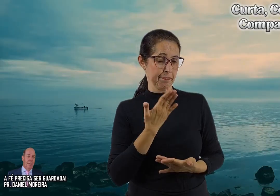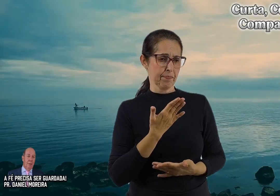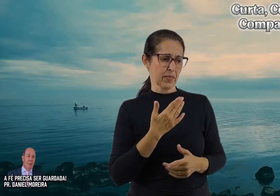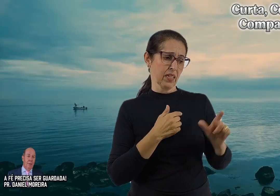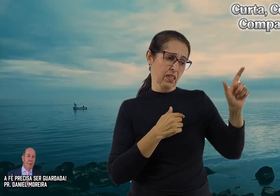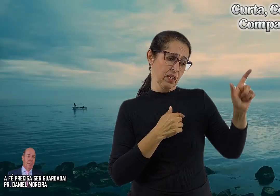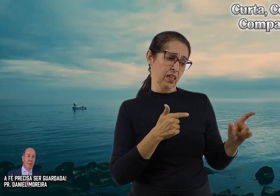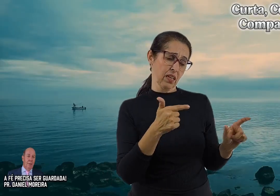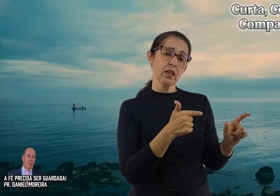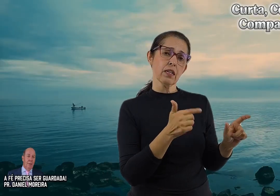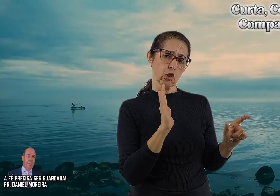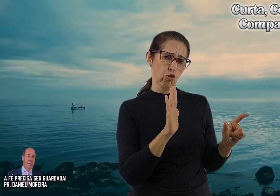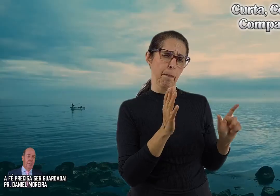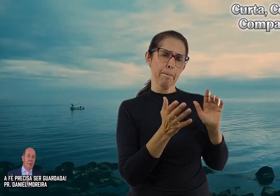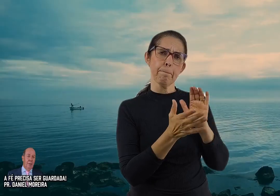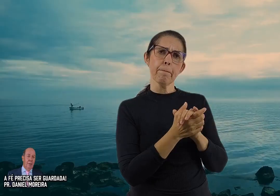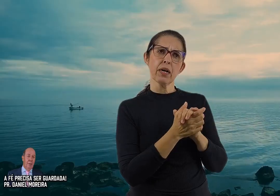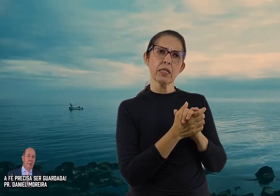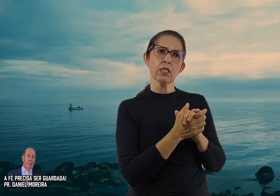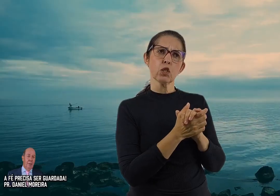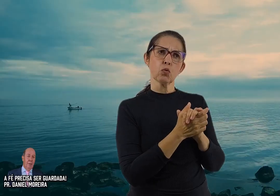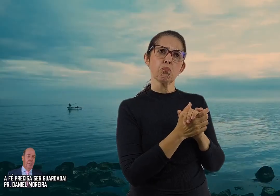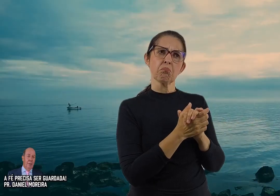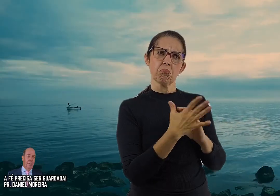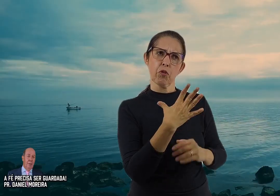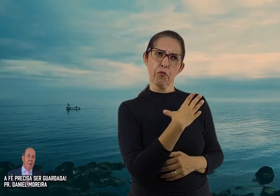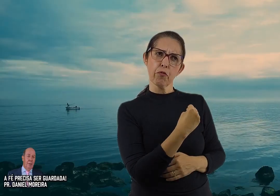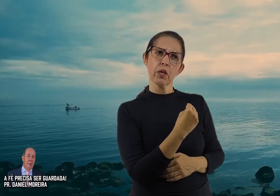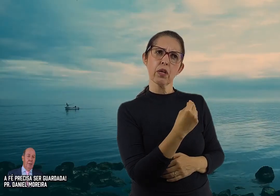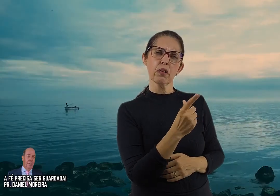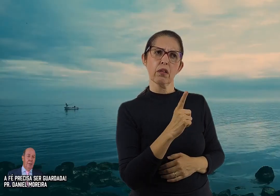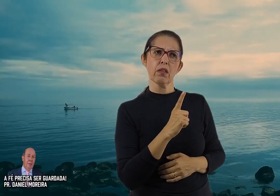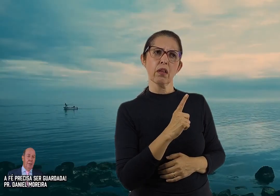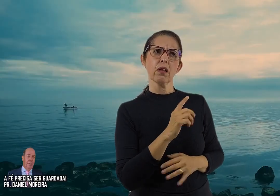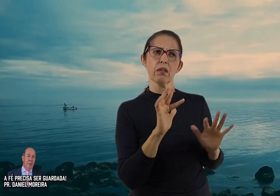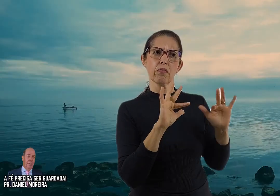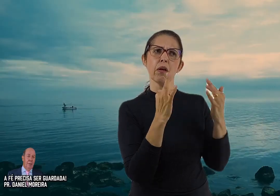Ele já é uma pessoa casada, filhos, família formada.